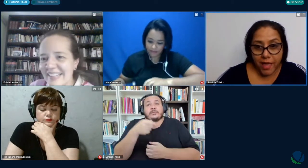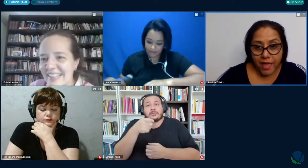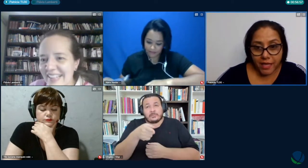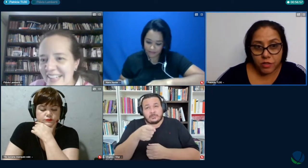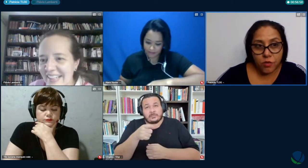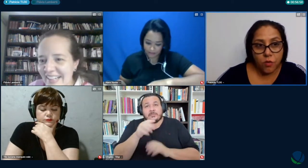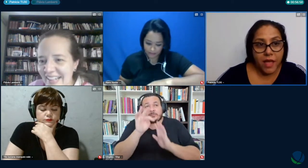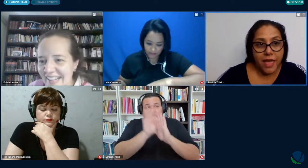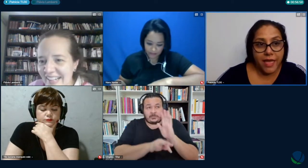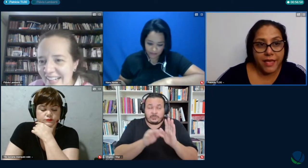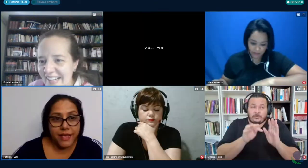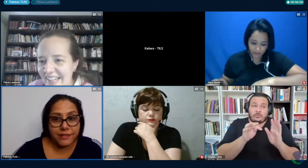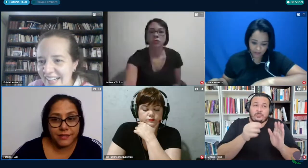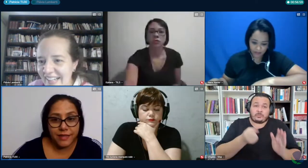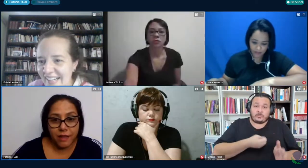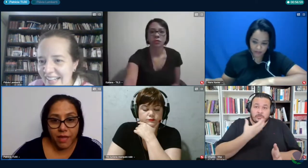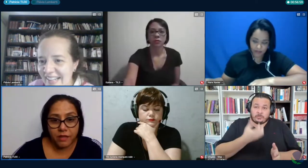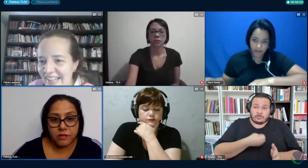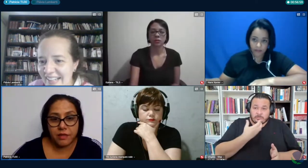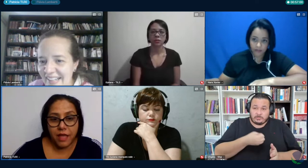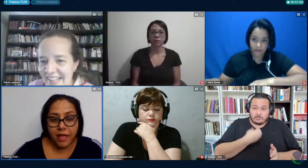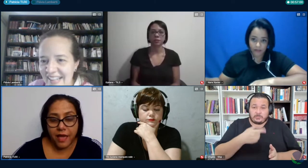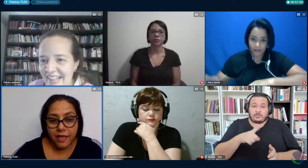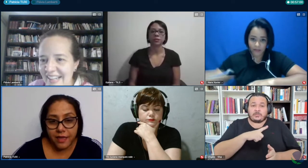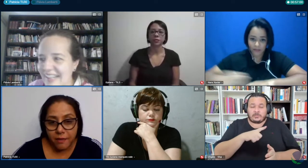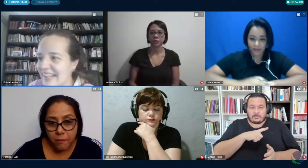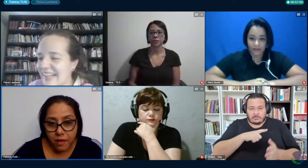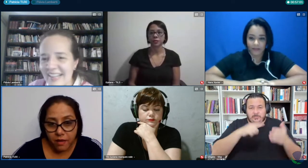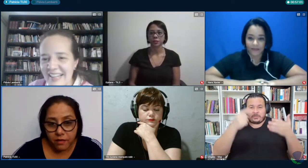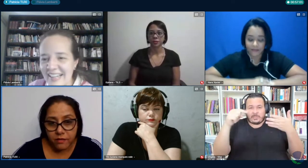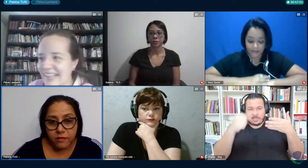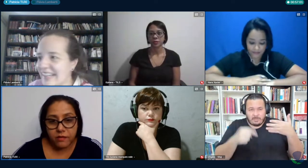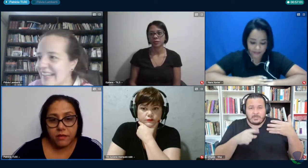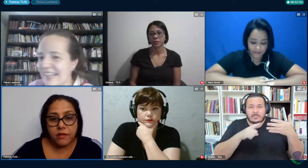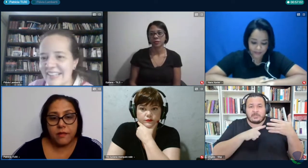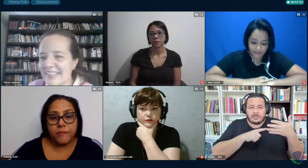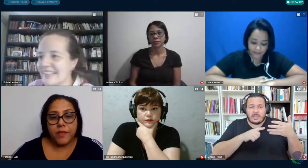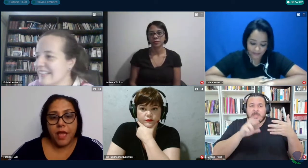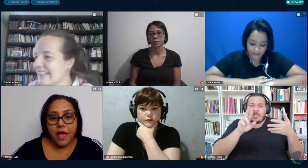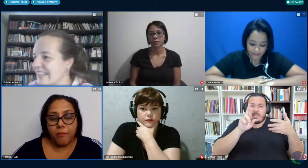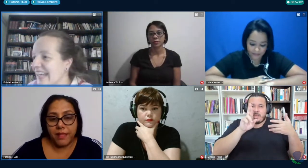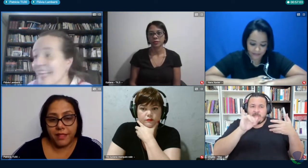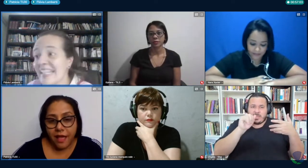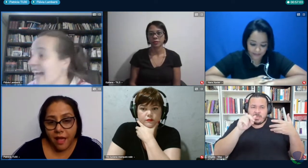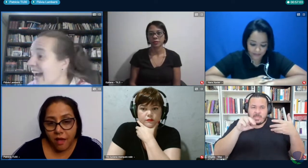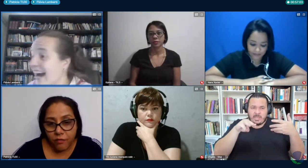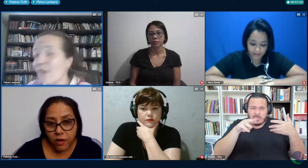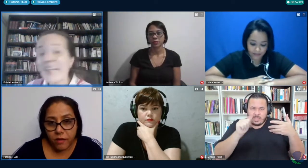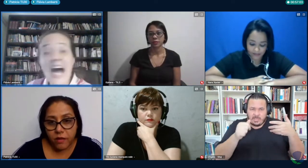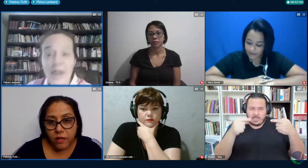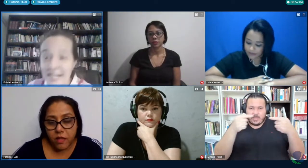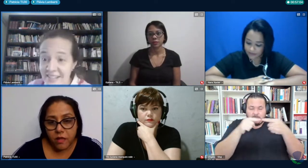texto poético, é esses elementos que tem a rima... A